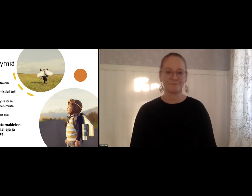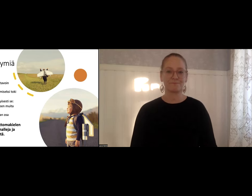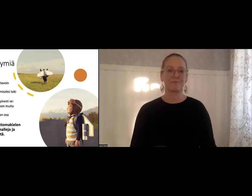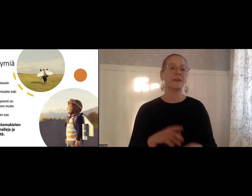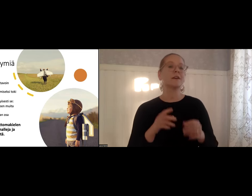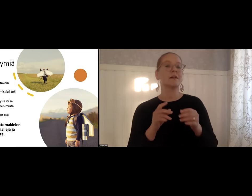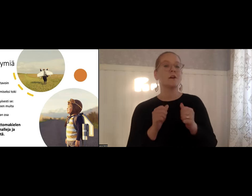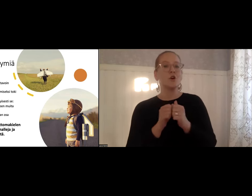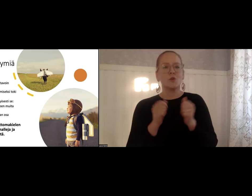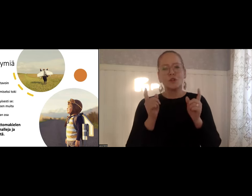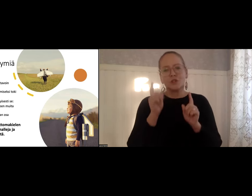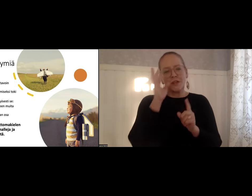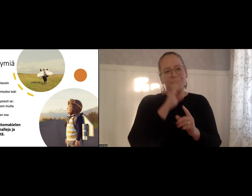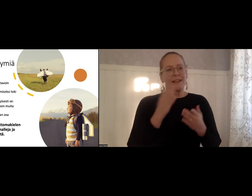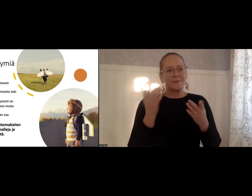edistyneet.